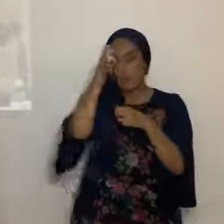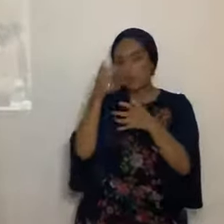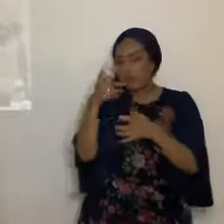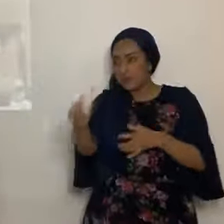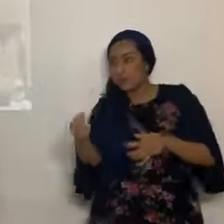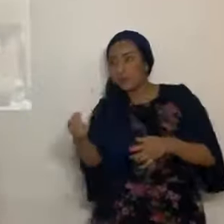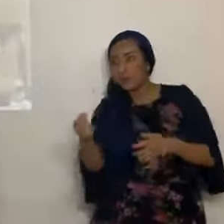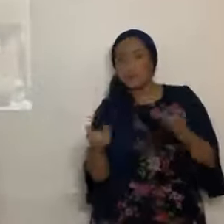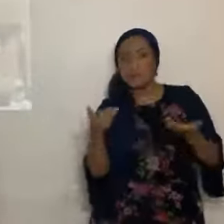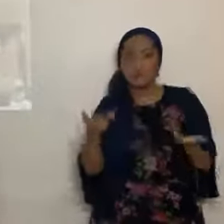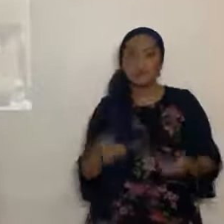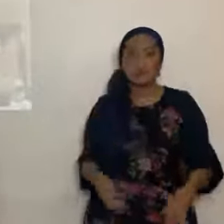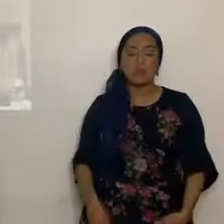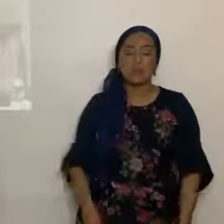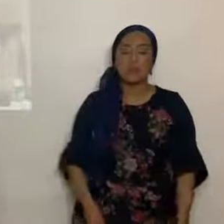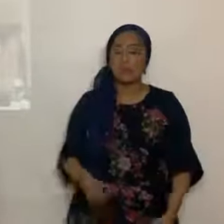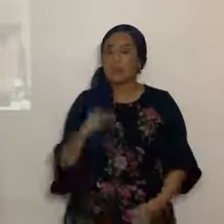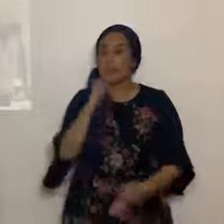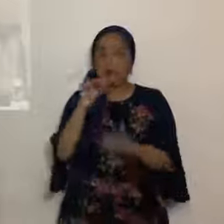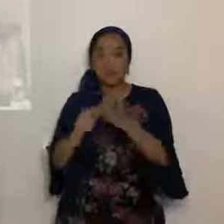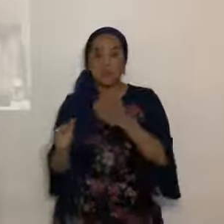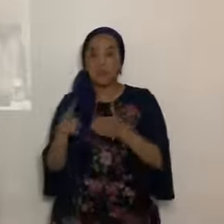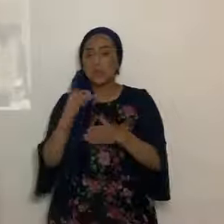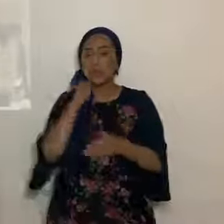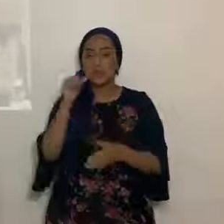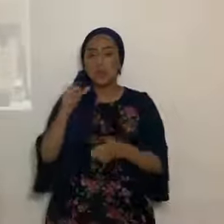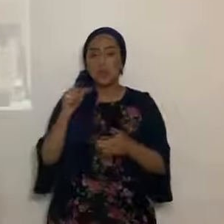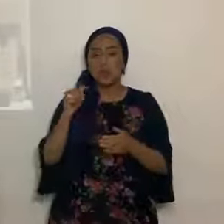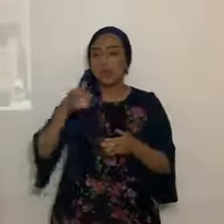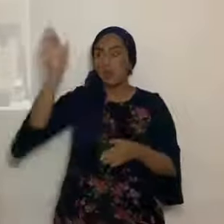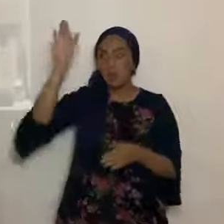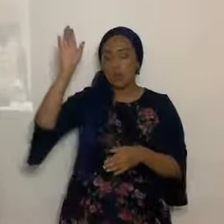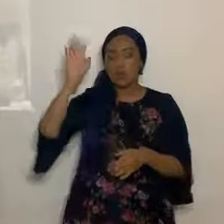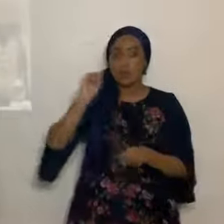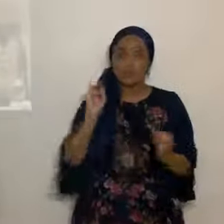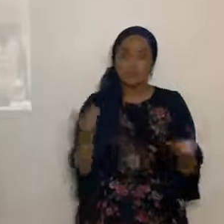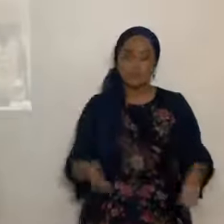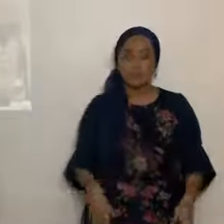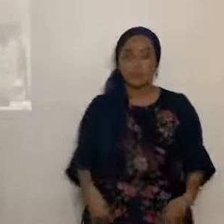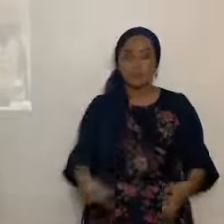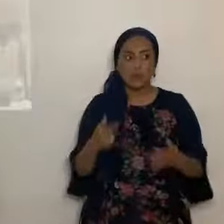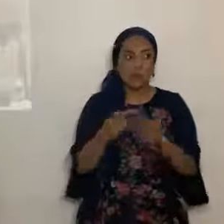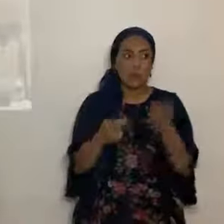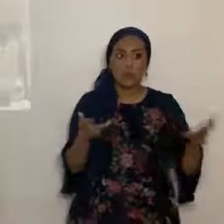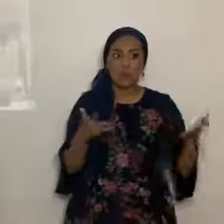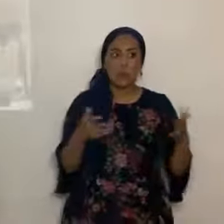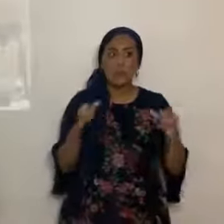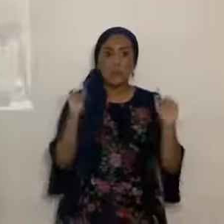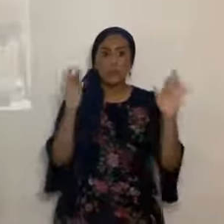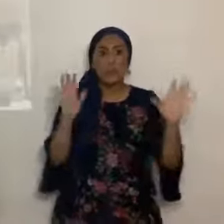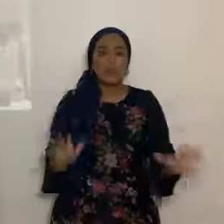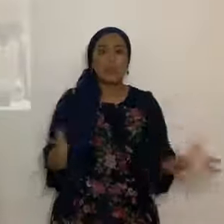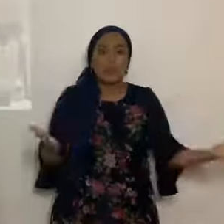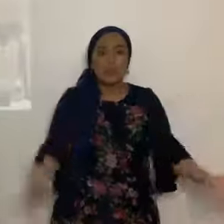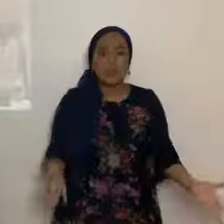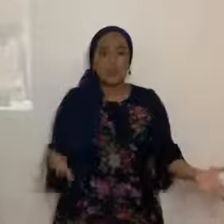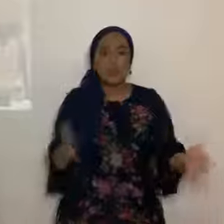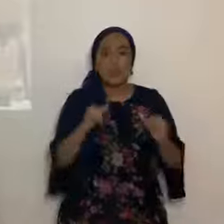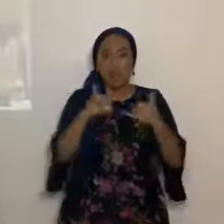pierna, dice: como no perdonas, no te dejo ir. Y entonces, ¿cuál bendición? Sigan